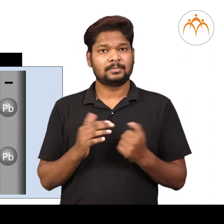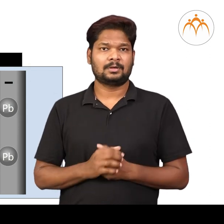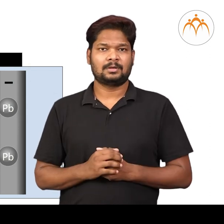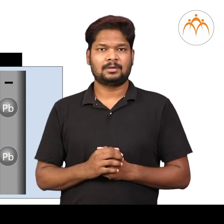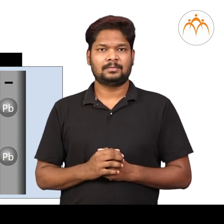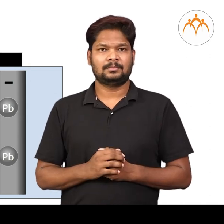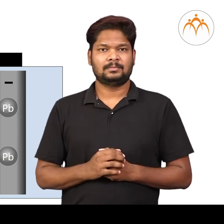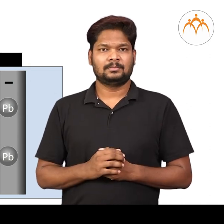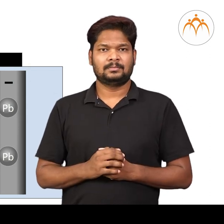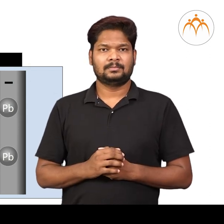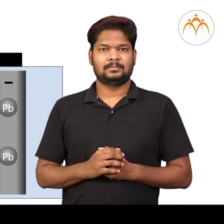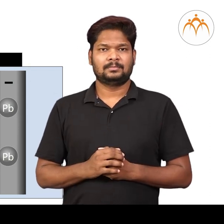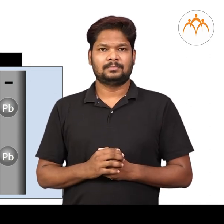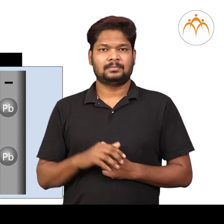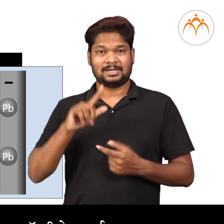है